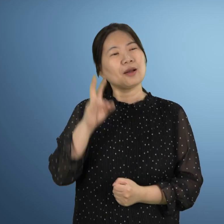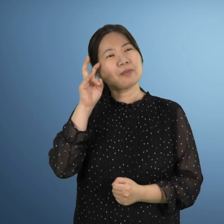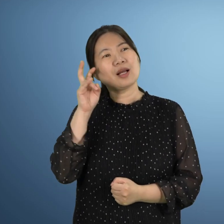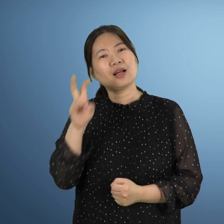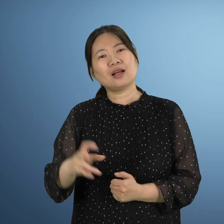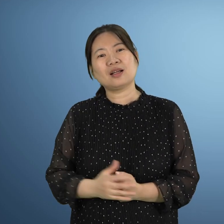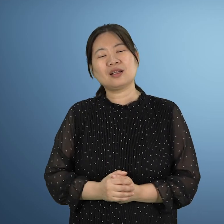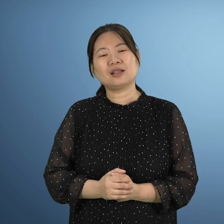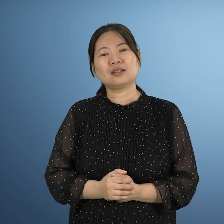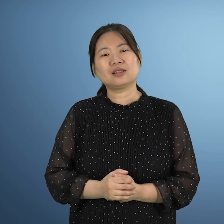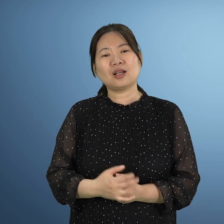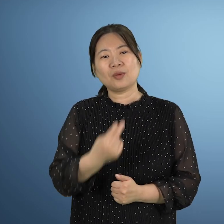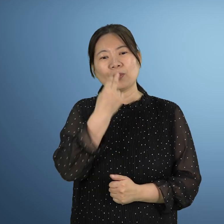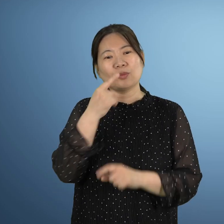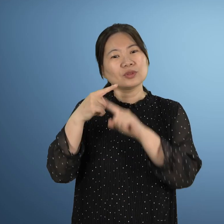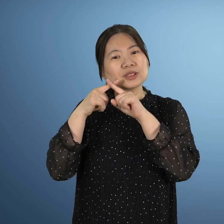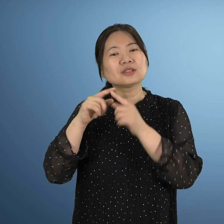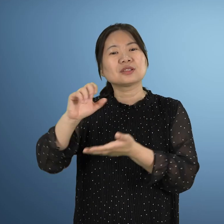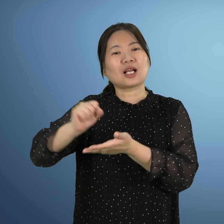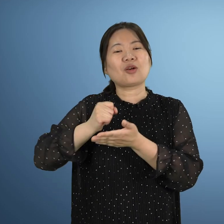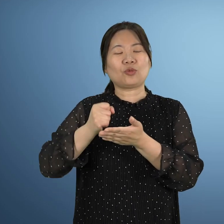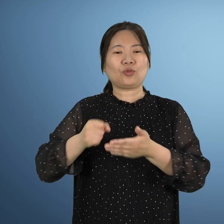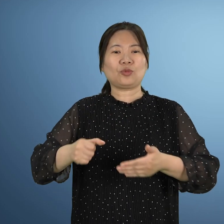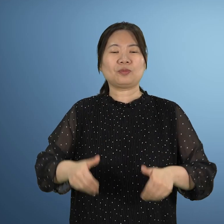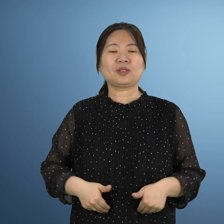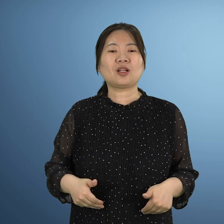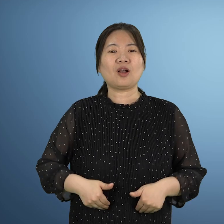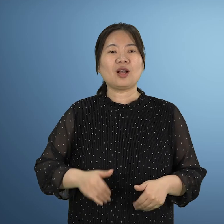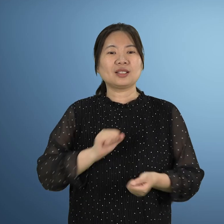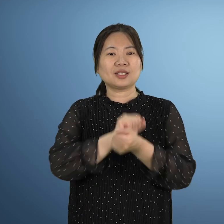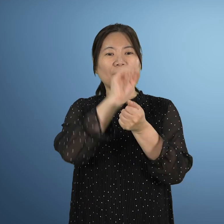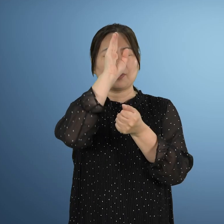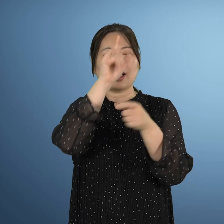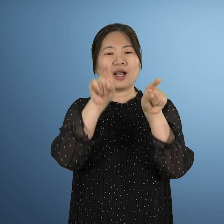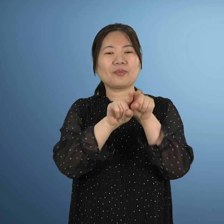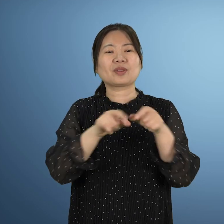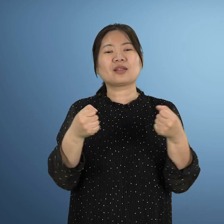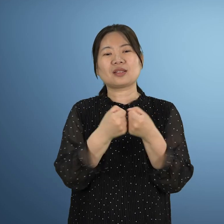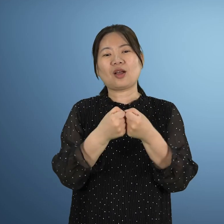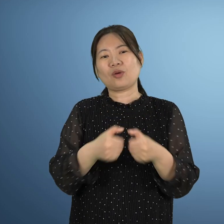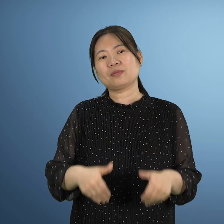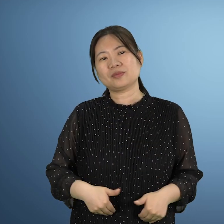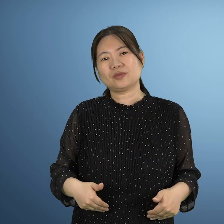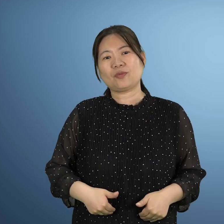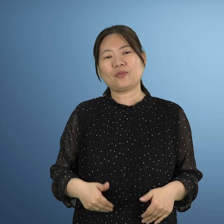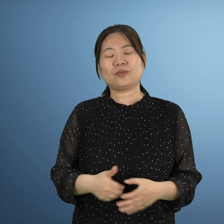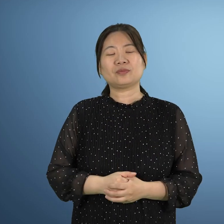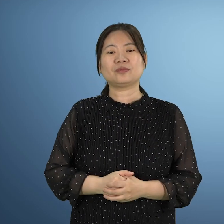어쩌면 목숨을 각오하고라도 우리는 이 전염병과 싸워야 됩니다.